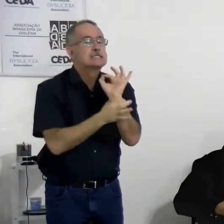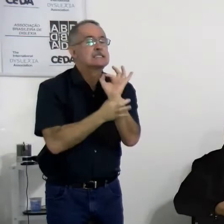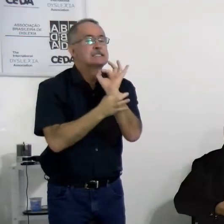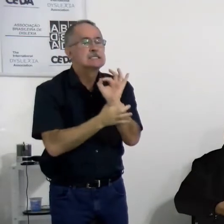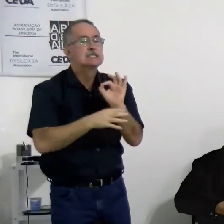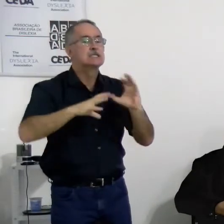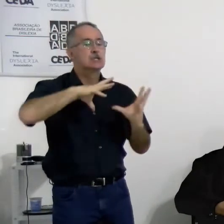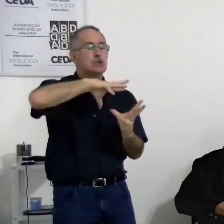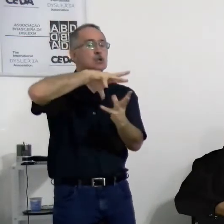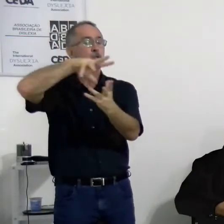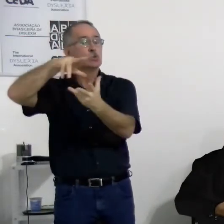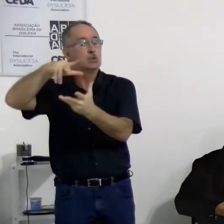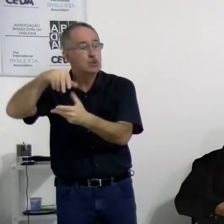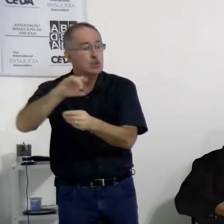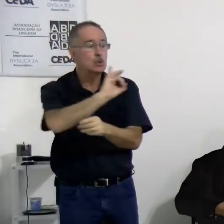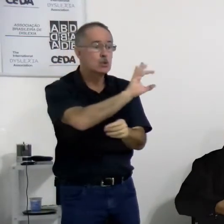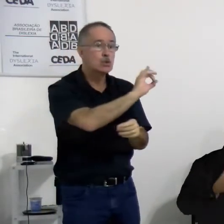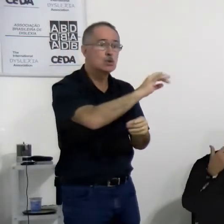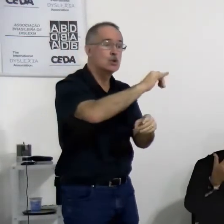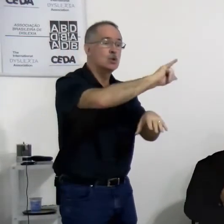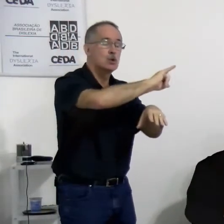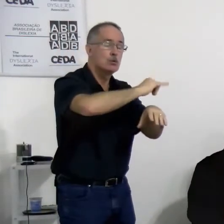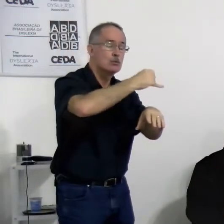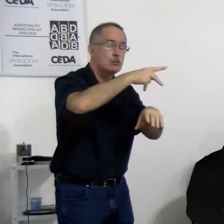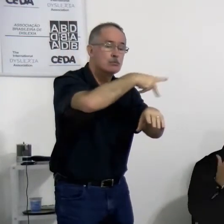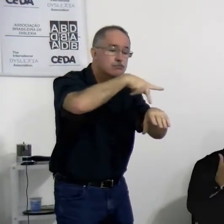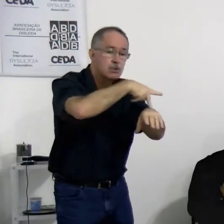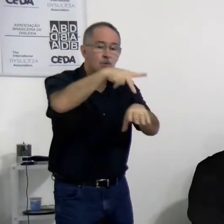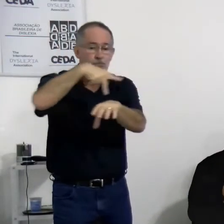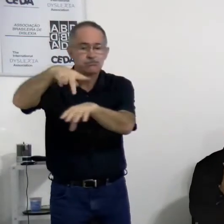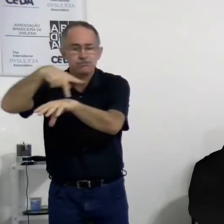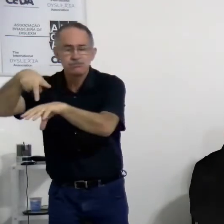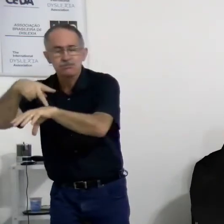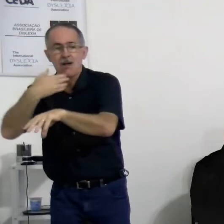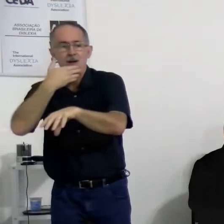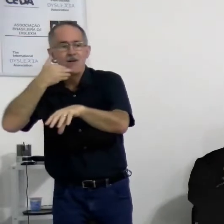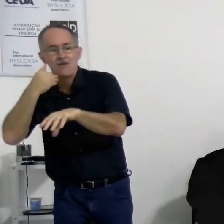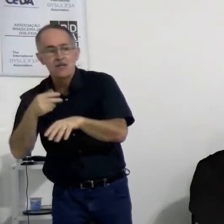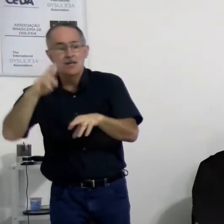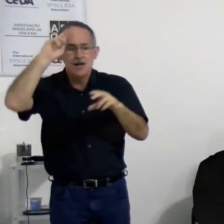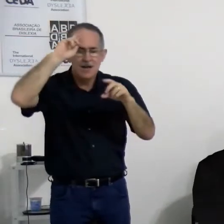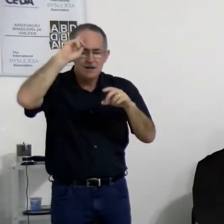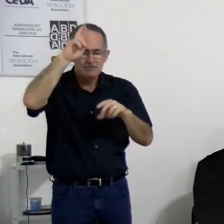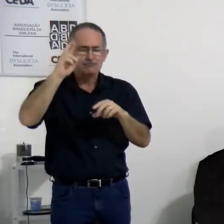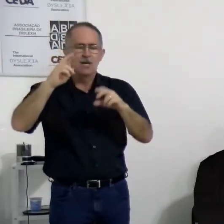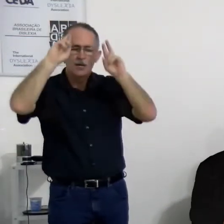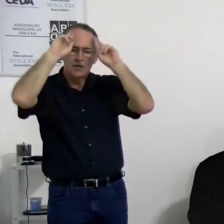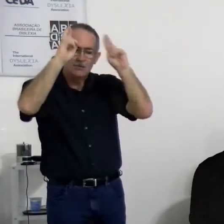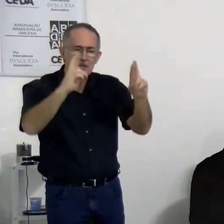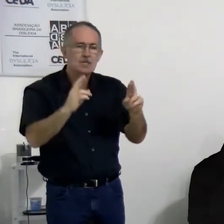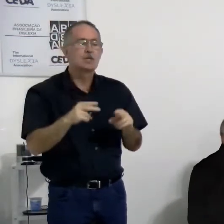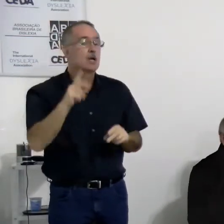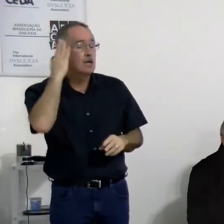essas associações nacionais o privilégio, o direito e a responsabilidade de diagnosticar a dislexia.